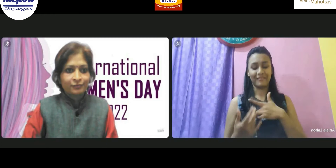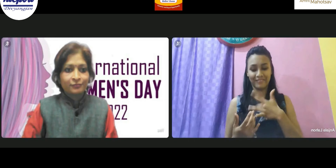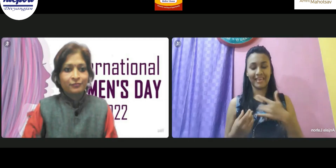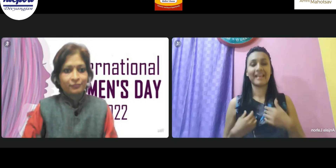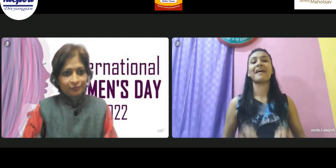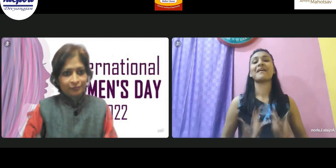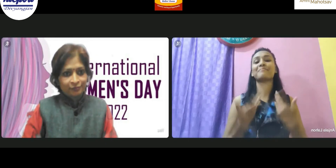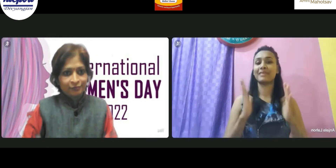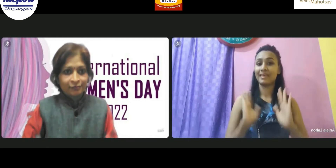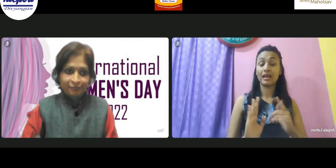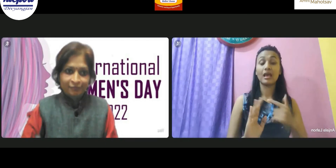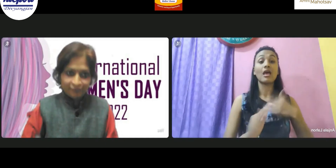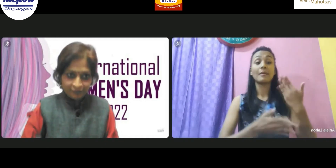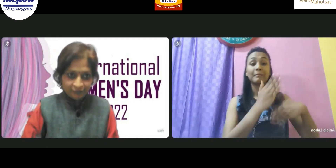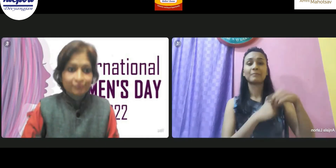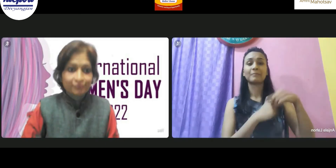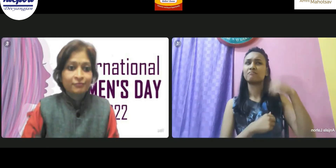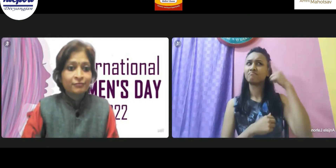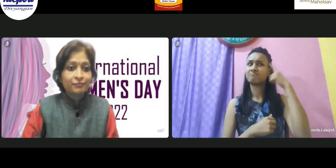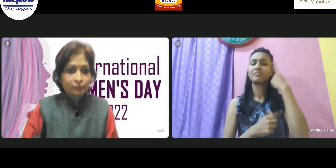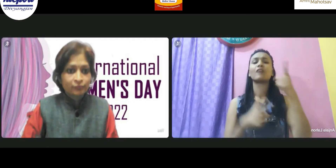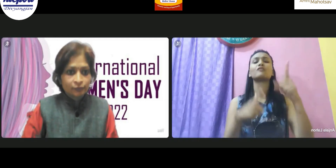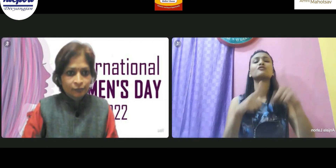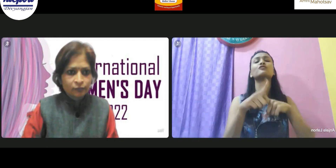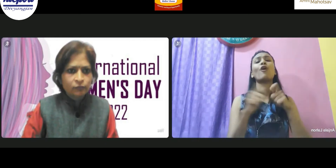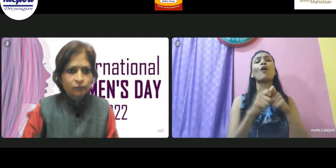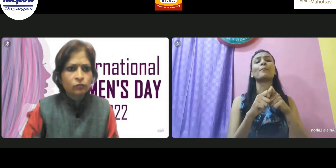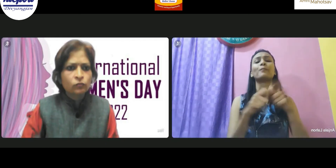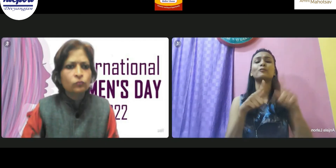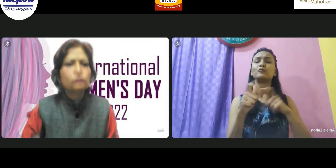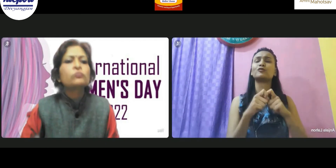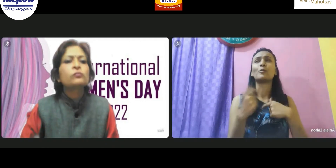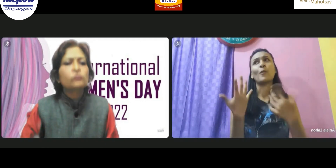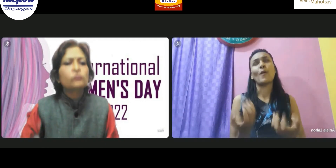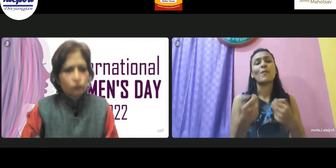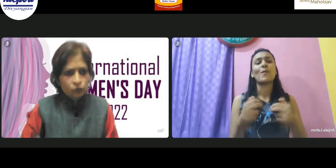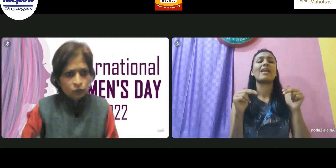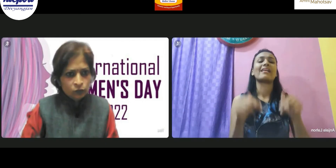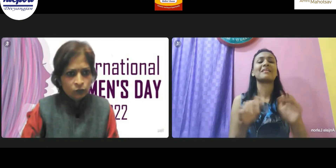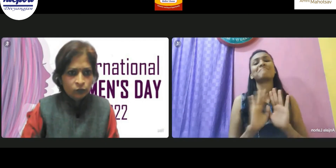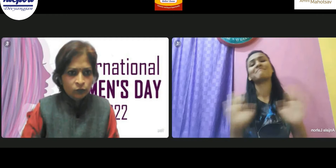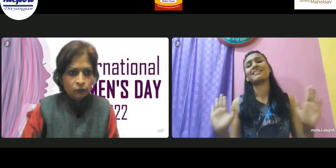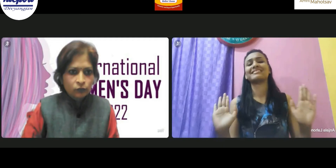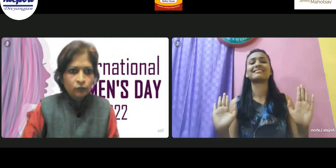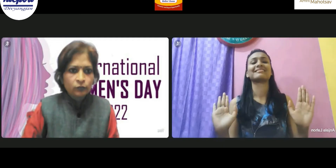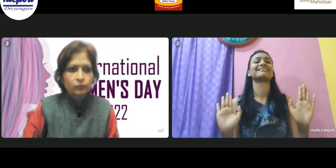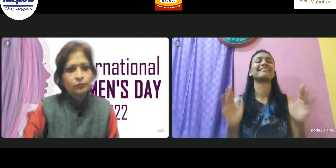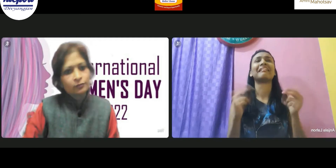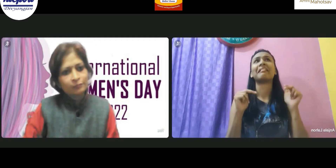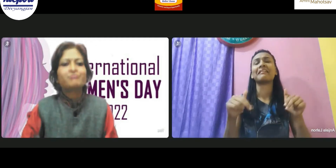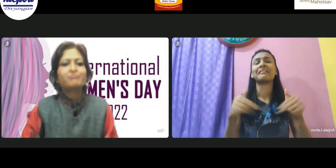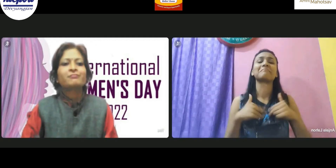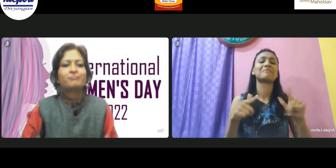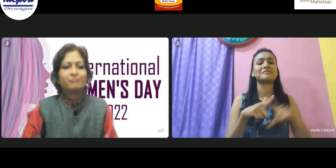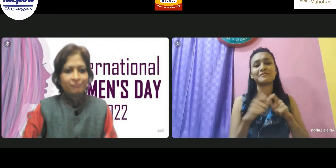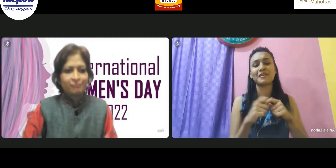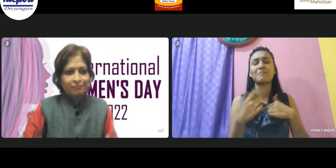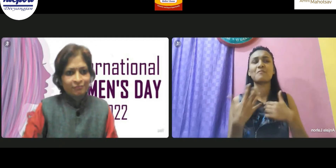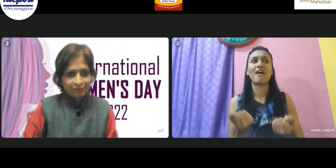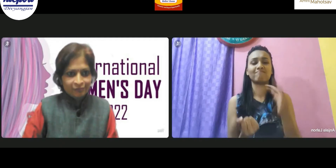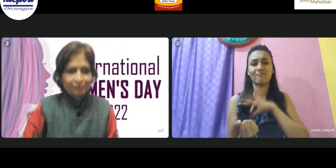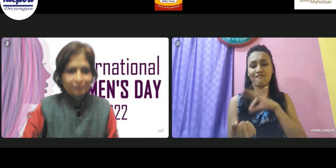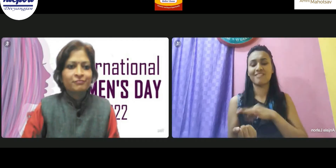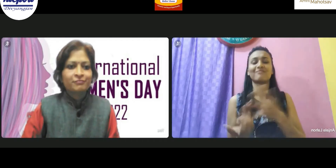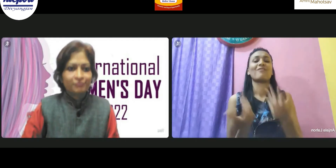में भाग लिया, मैं बहुत खुश हूँ। और मैं साथ में जॉब भी करना चाहती हूँ,